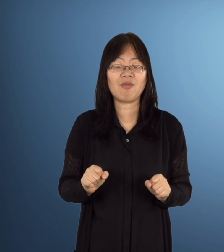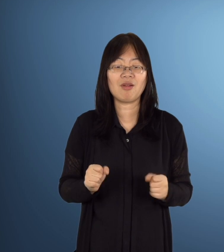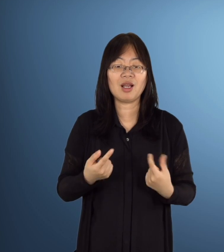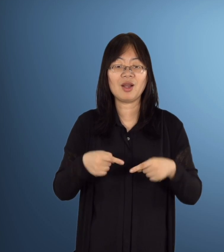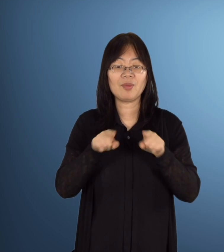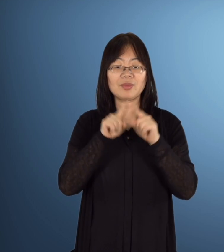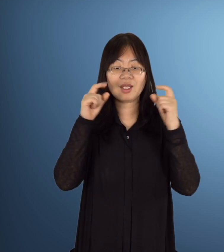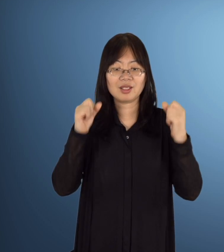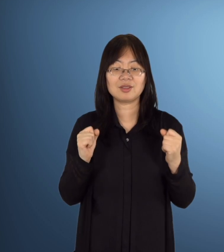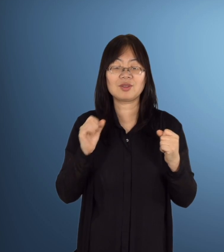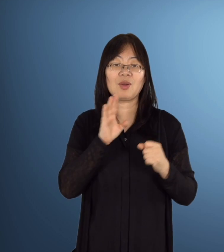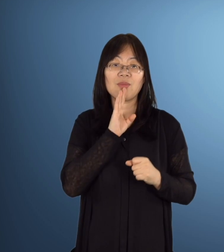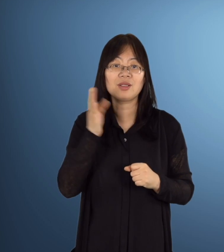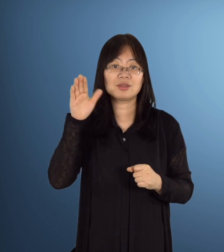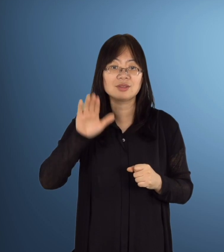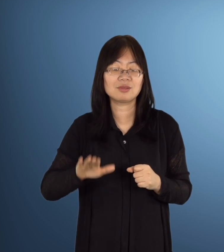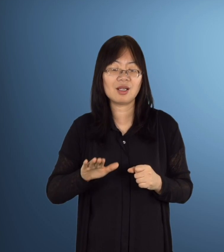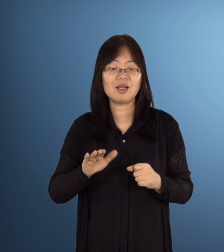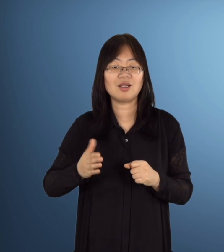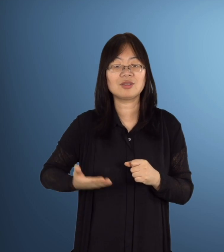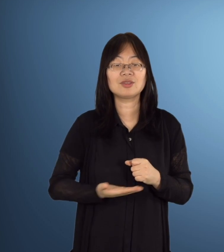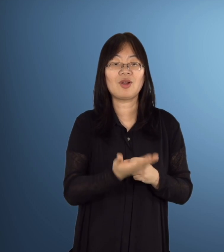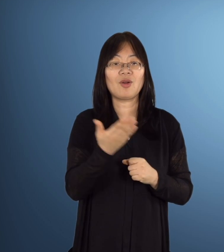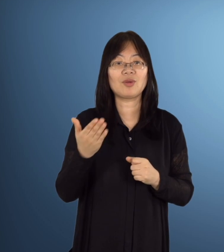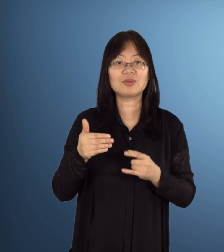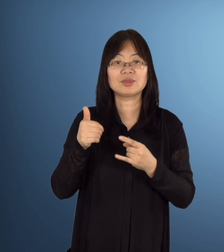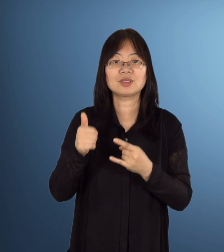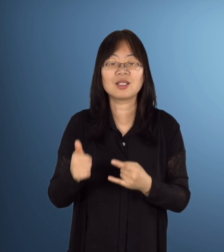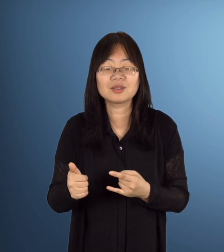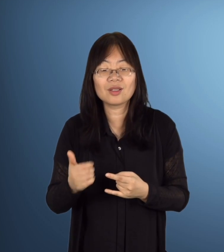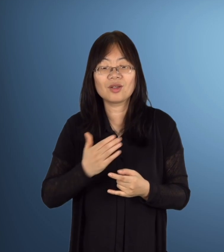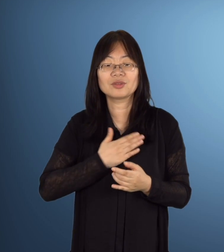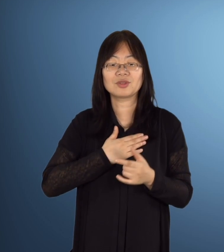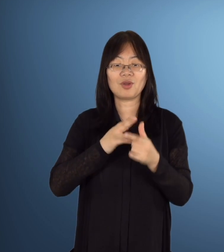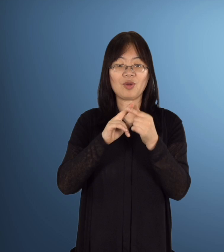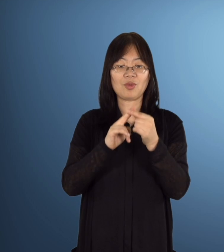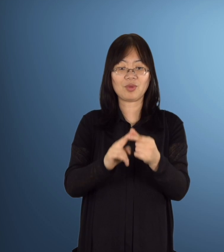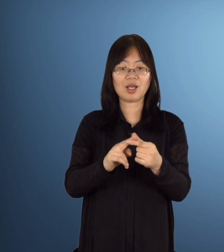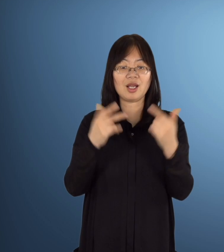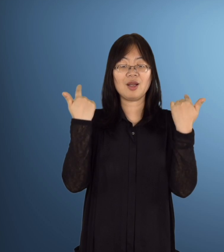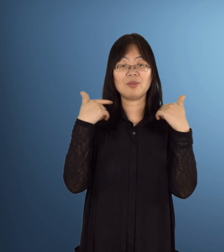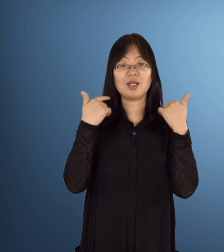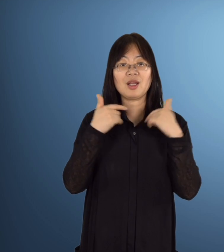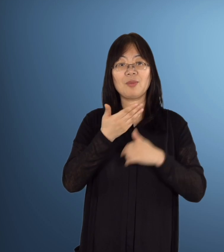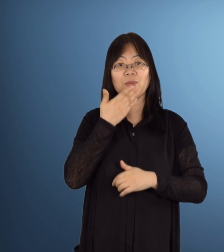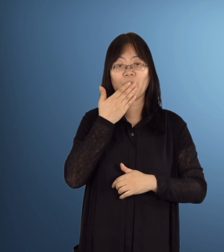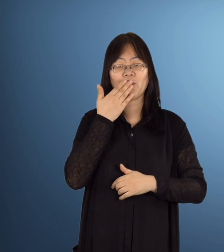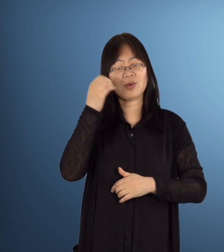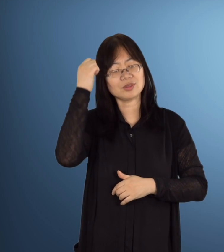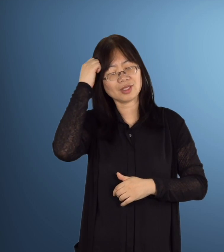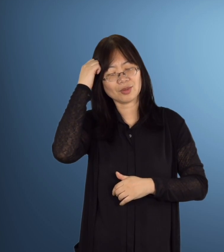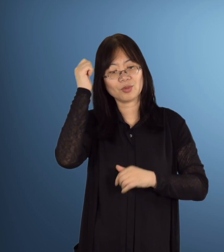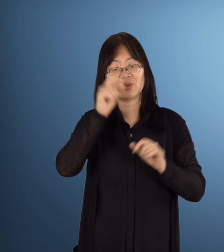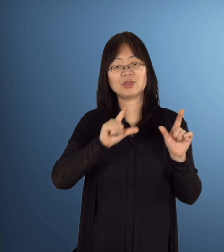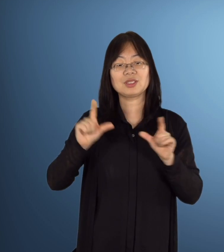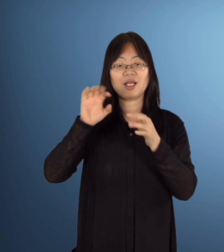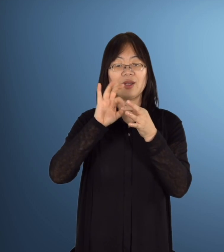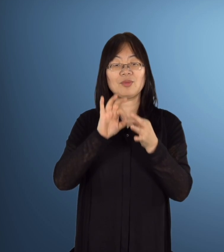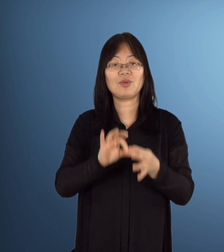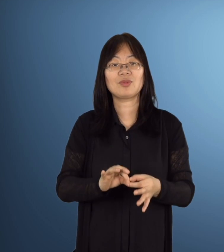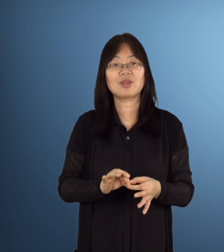함께 있지만 여러분들이 저와 매일 먹고 자고